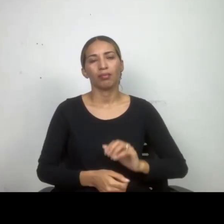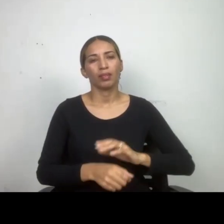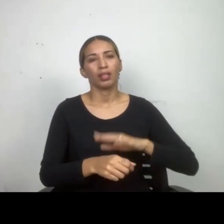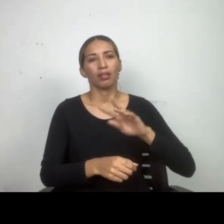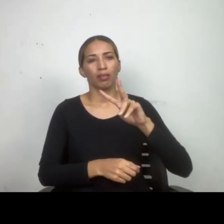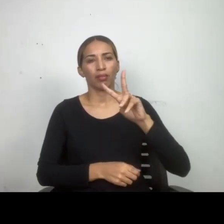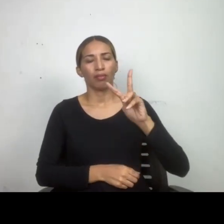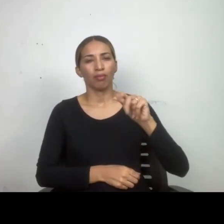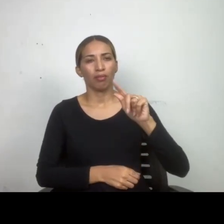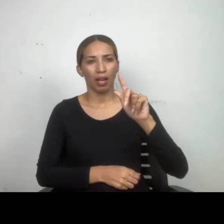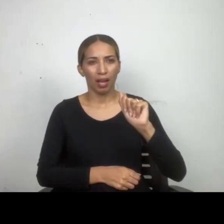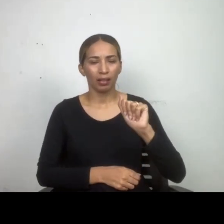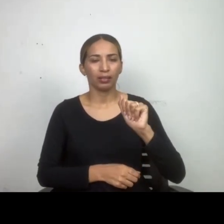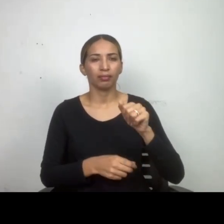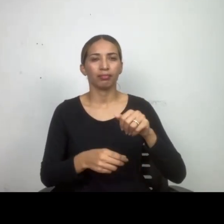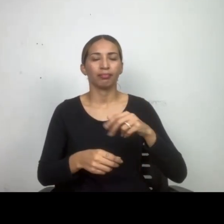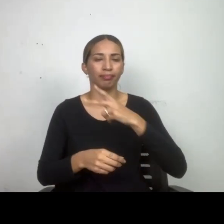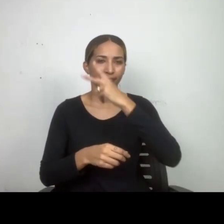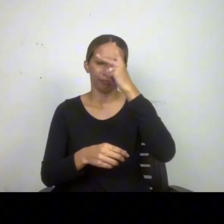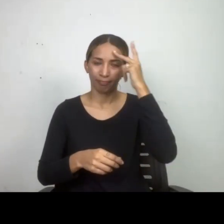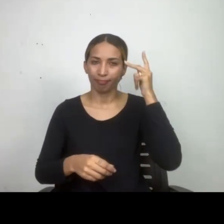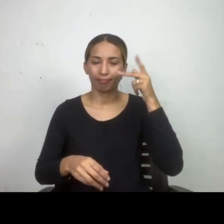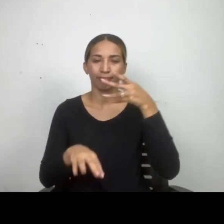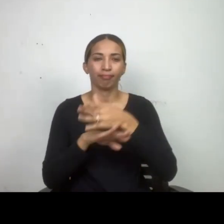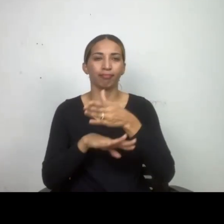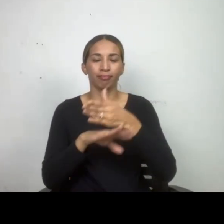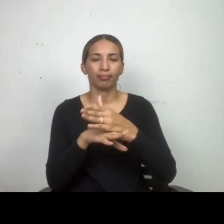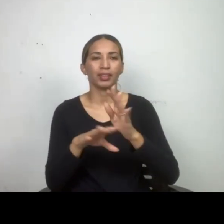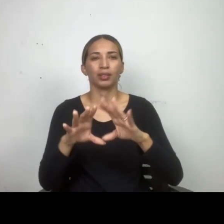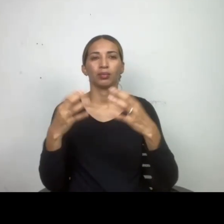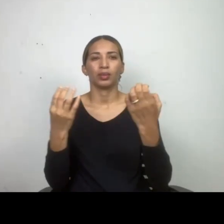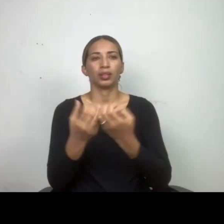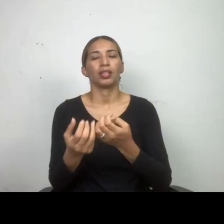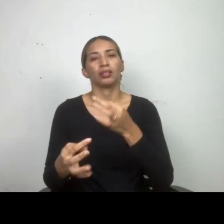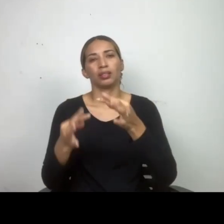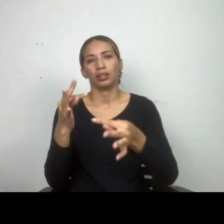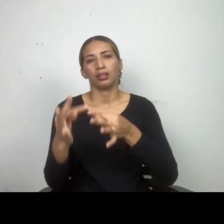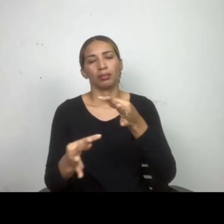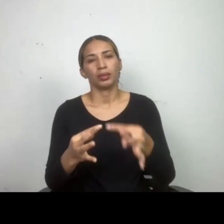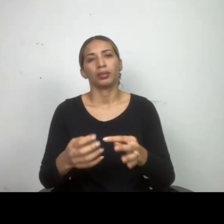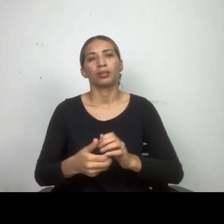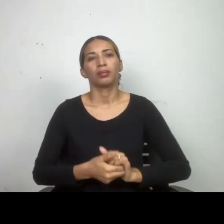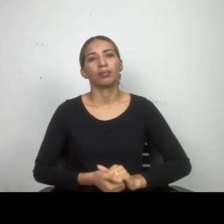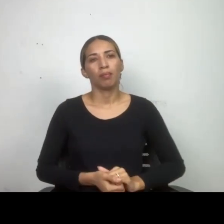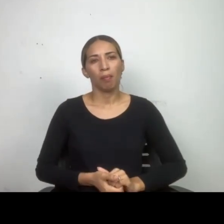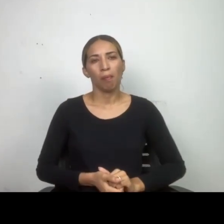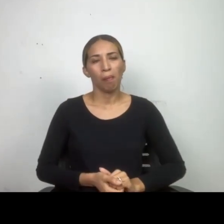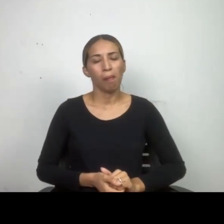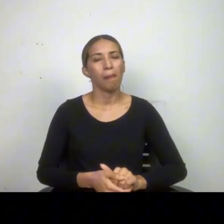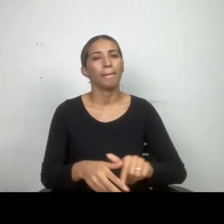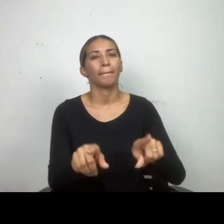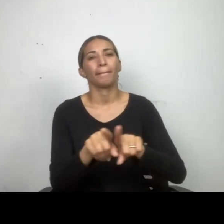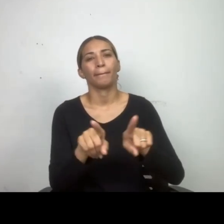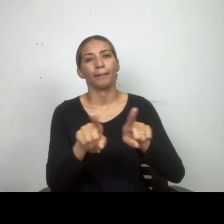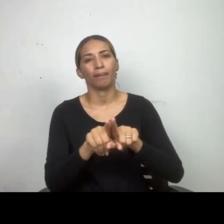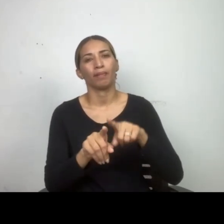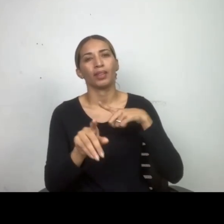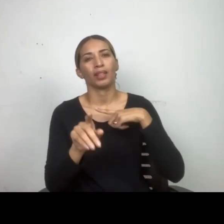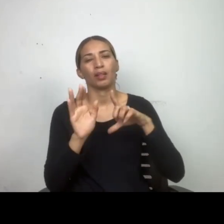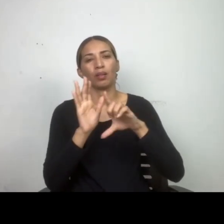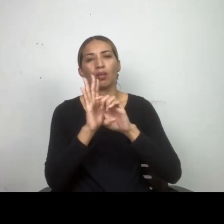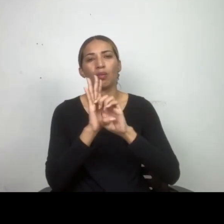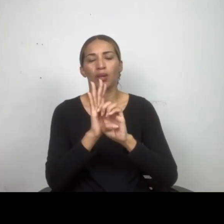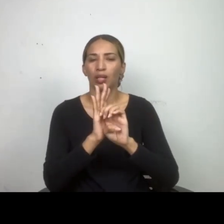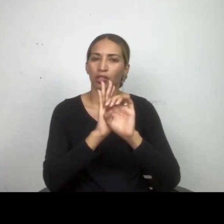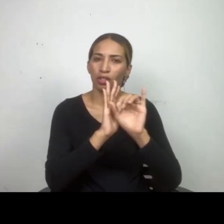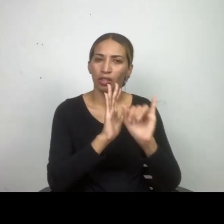comunidades terapêuticas. Houve também, nesse período, né, um edital público de chamamento do Ministério